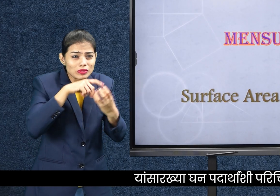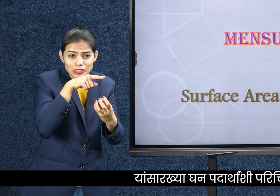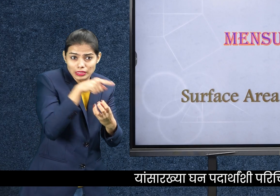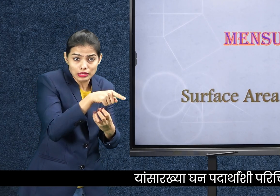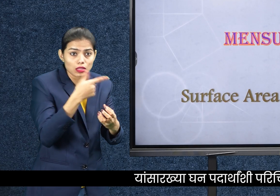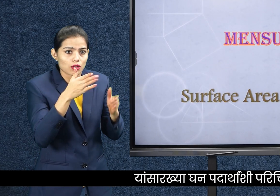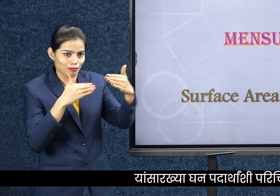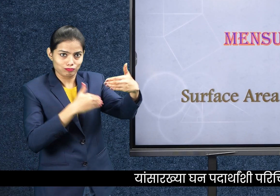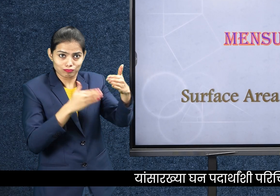परिचित झालो